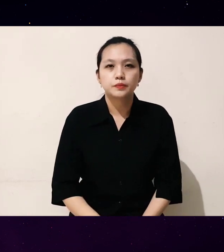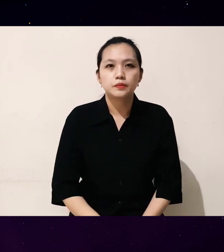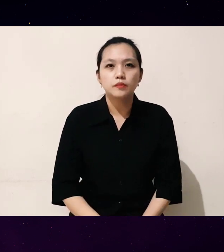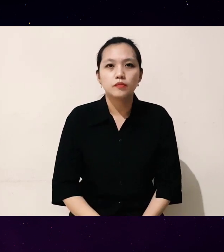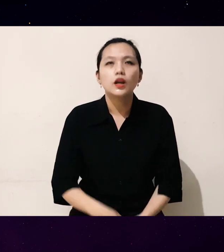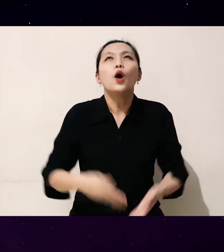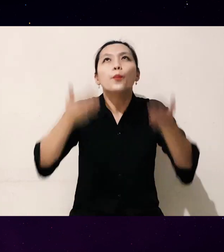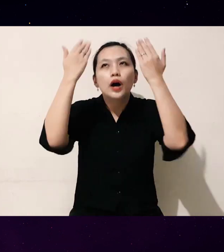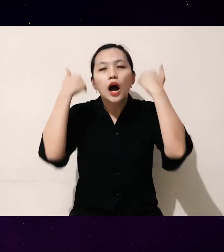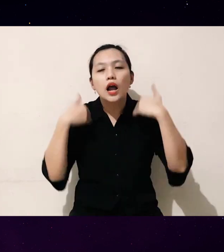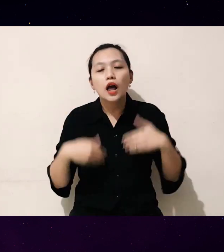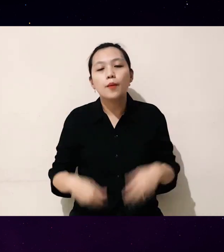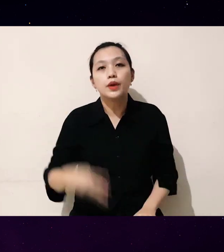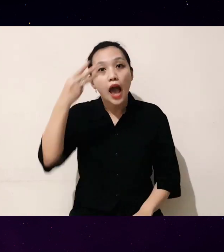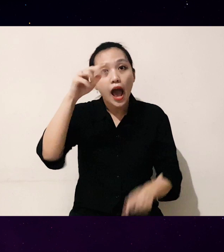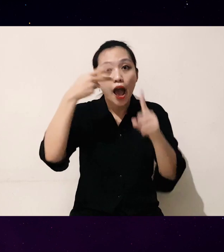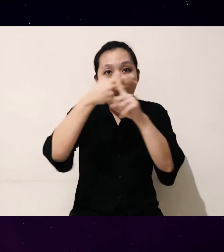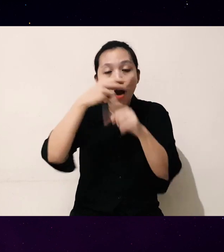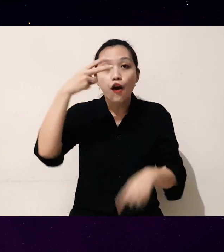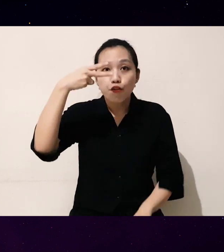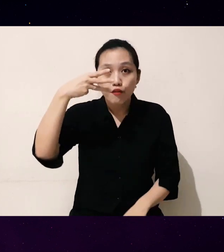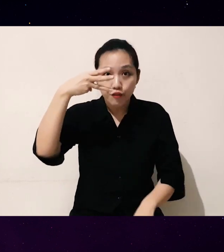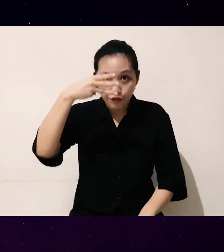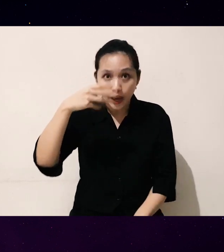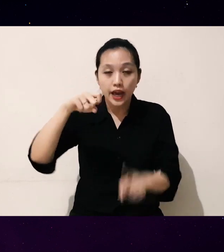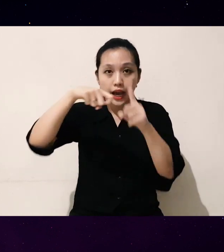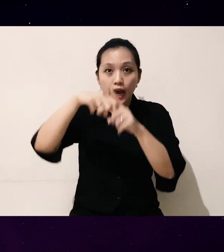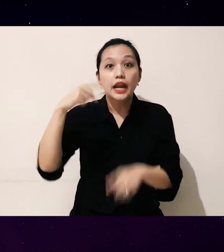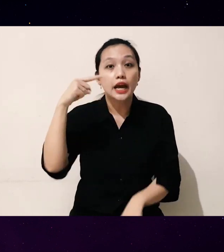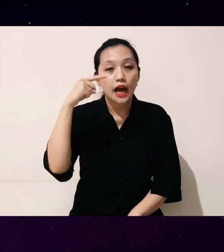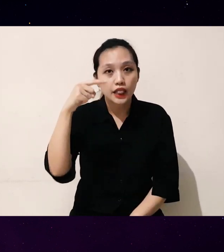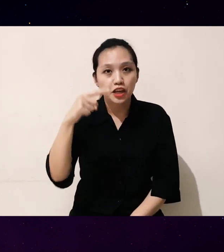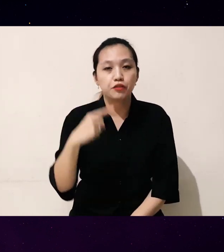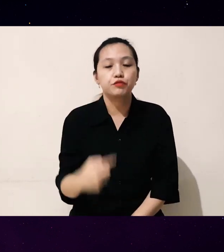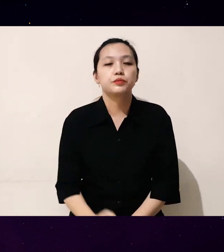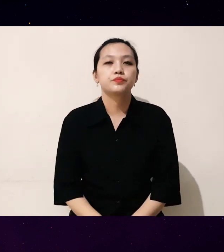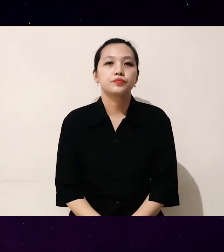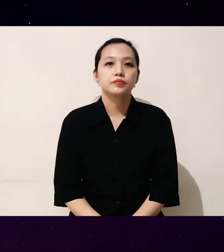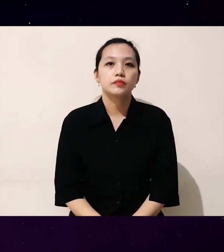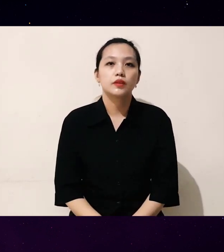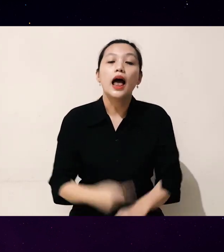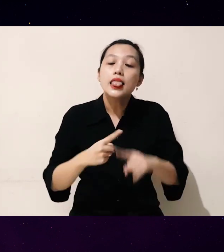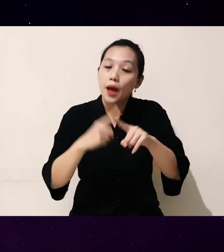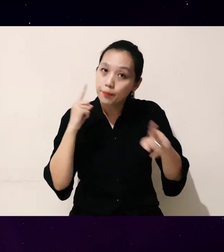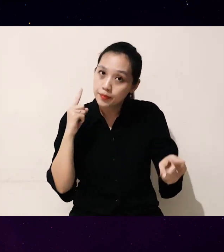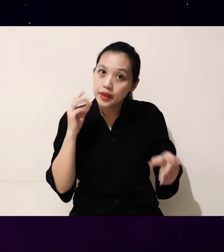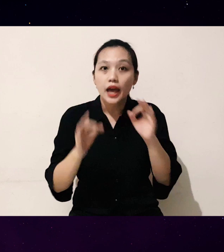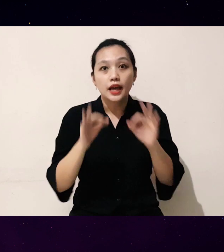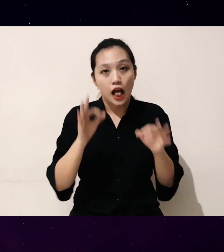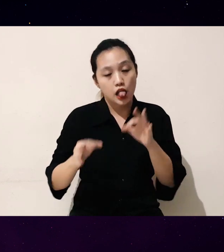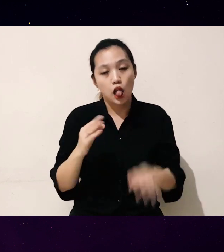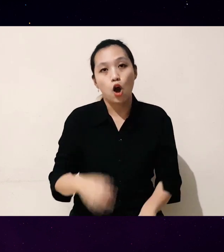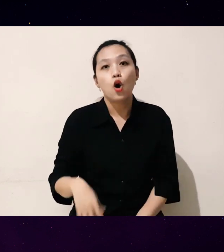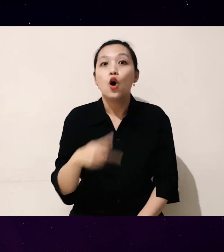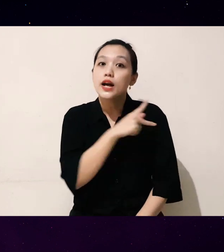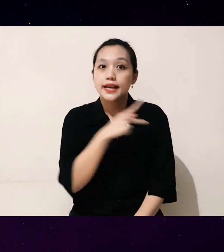efek sampingan yang negatif. Sedangkan jika kita mempunyai postur yang benar, maka kita akan mengurangi potensi